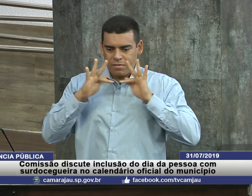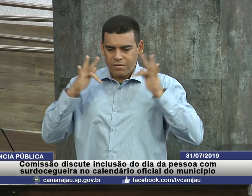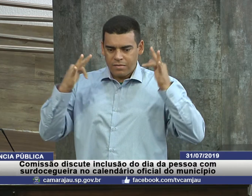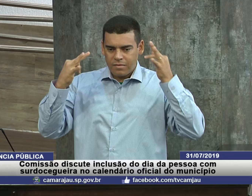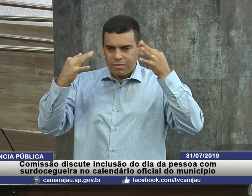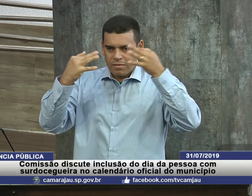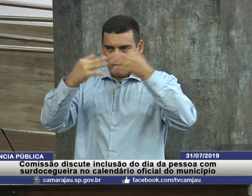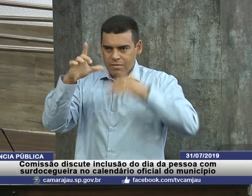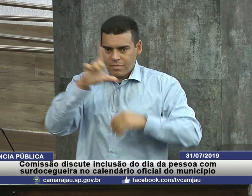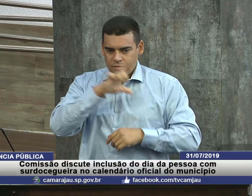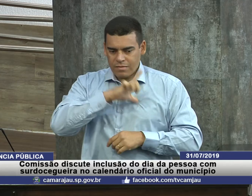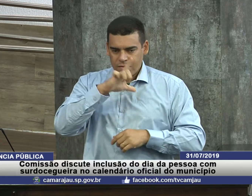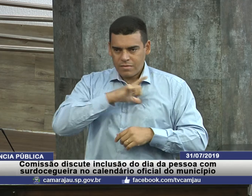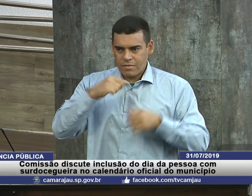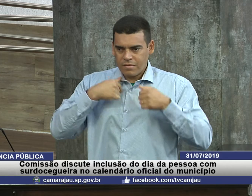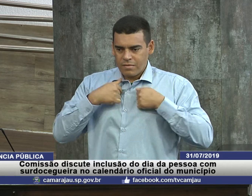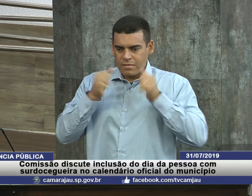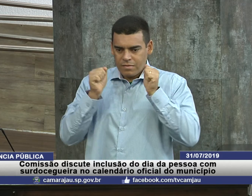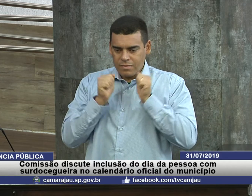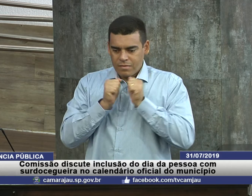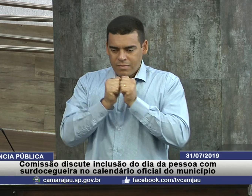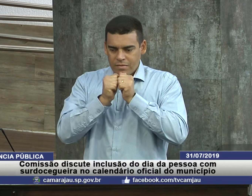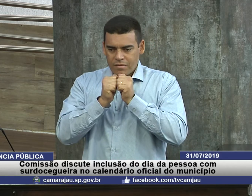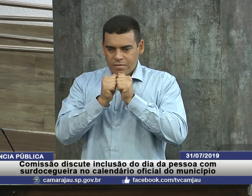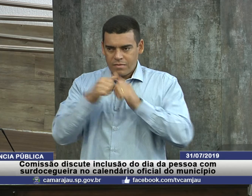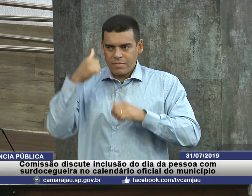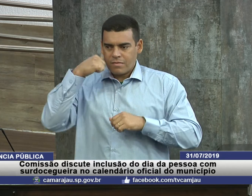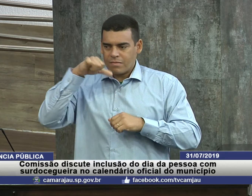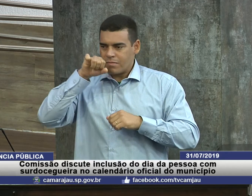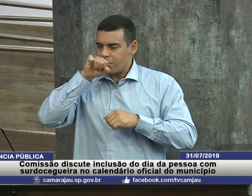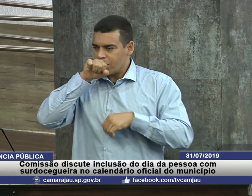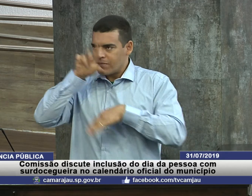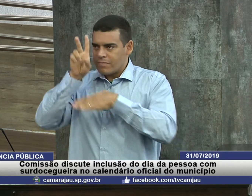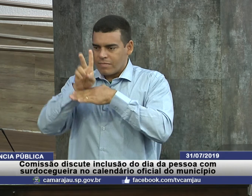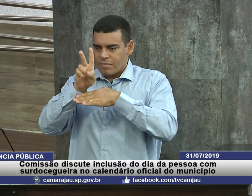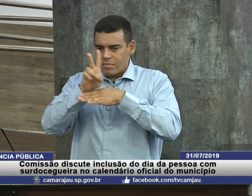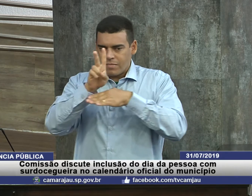minha história, né, de uma forma muito...